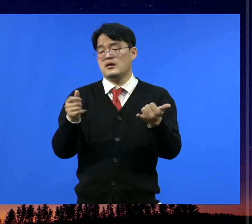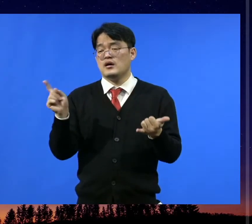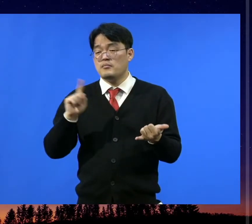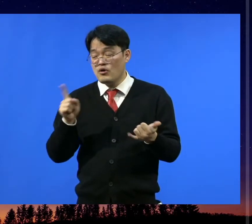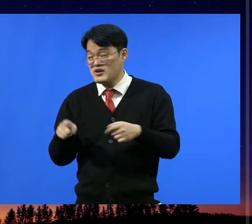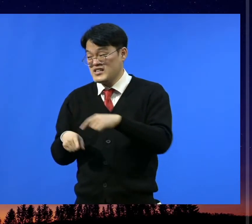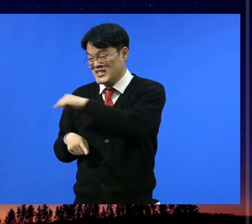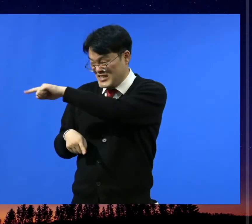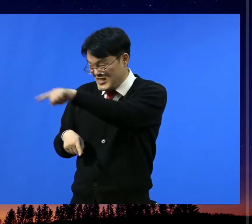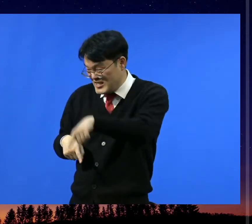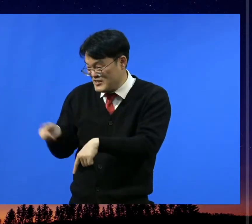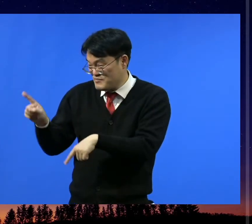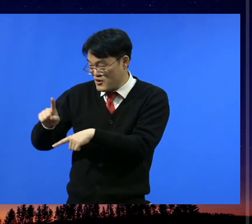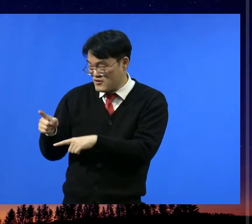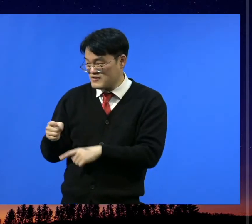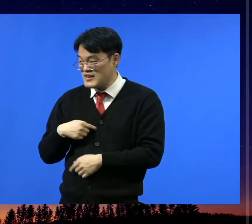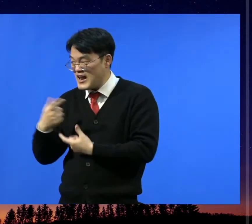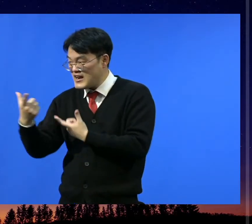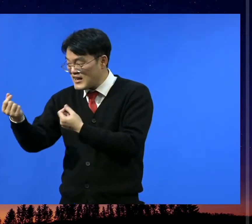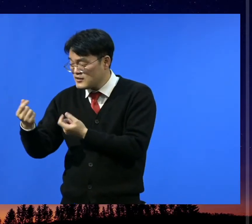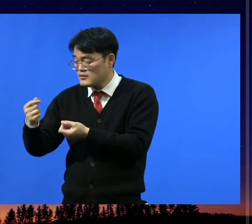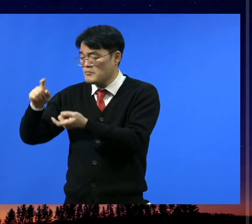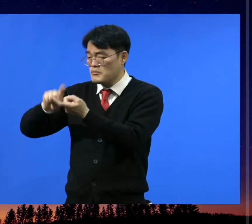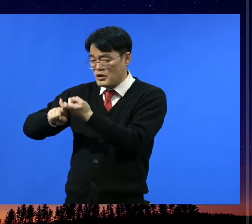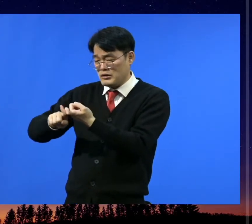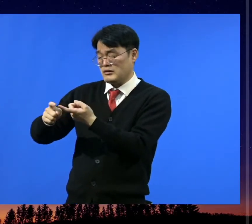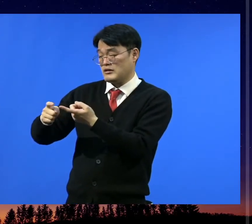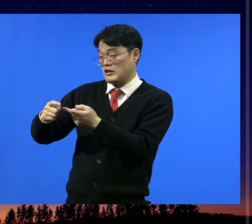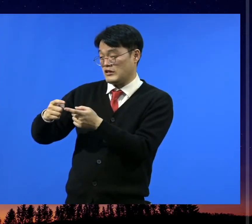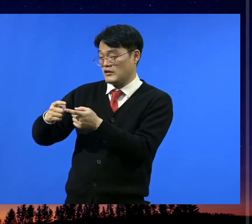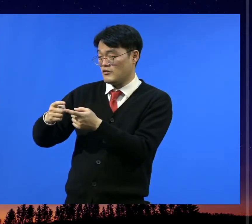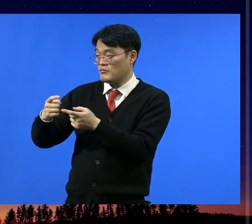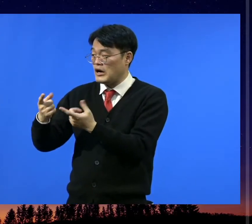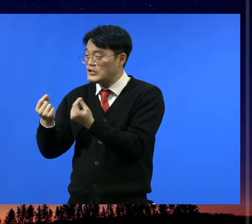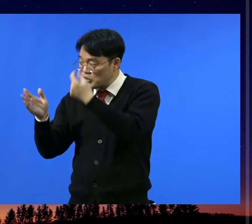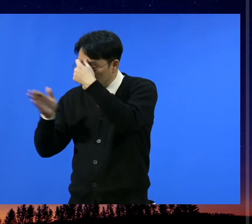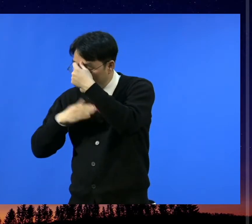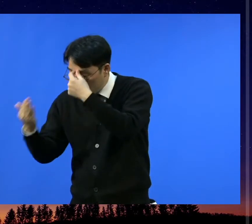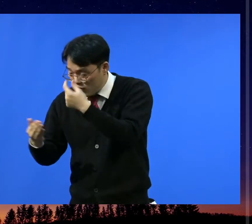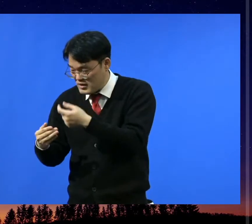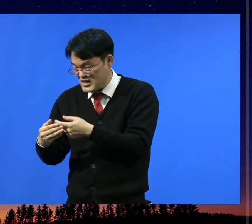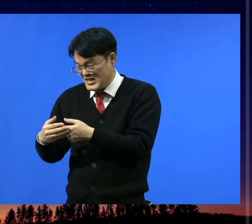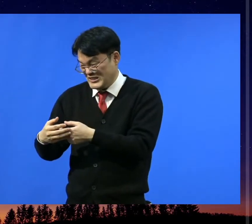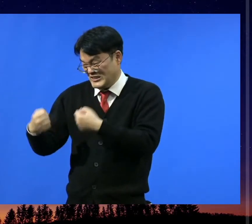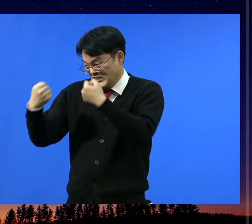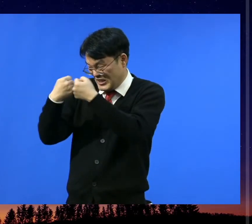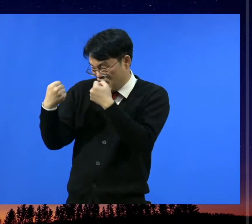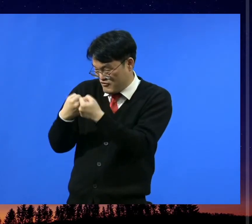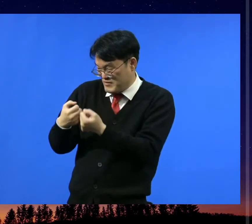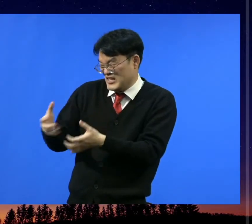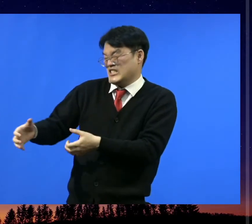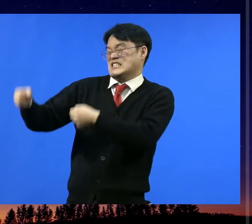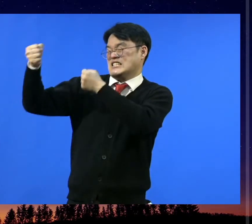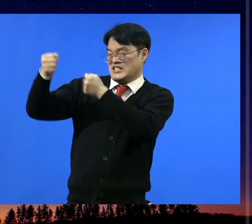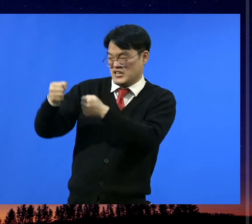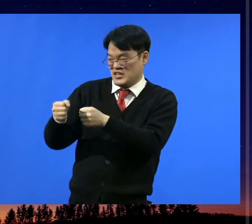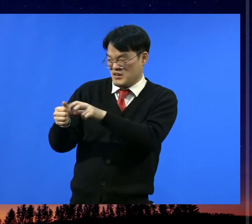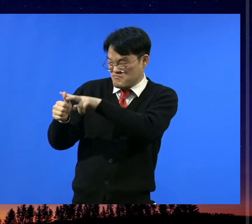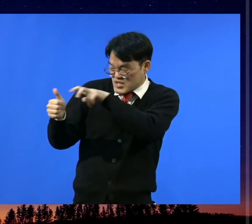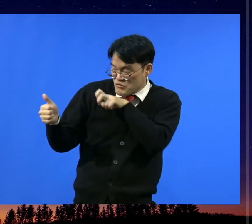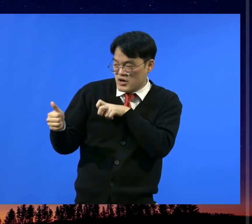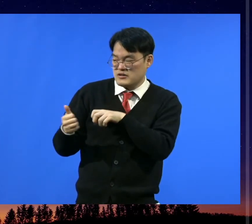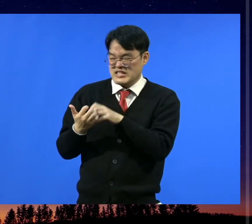그게 마귀가 원하는 것입니다. 엉뚱한 곳에 힘을 다 빼게 하는 거예요. 예, 마귀의 전술에 휘말리는 것입니다.